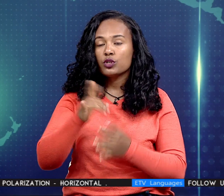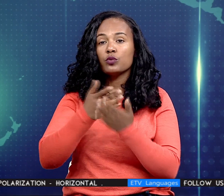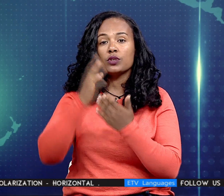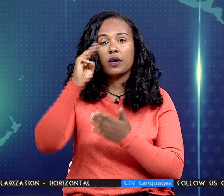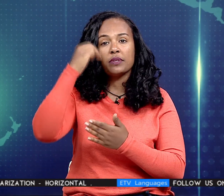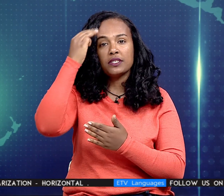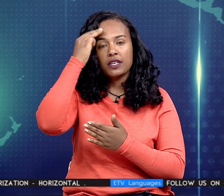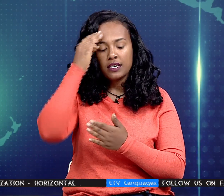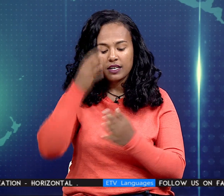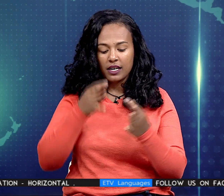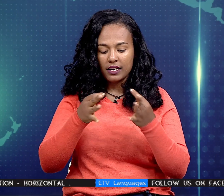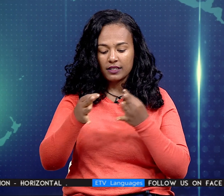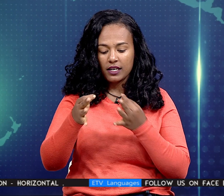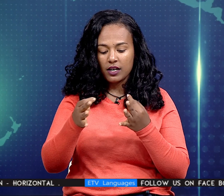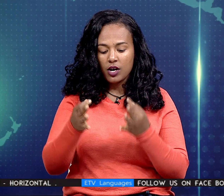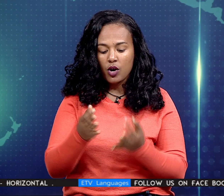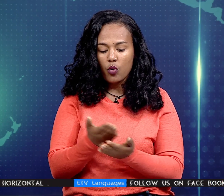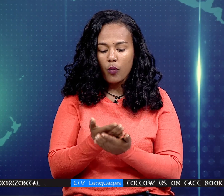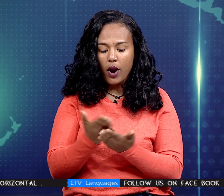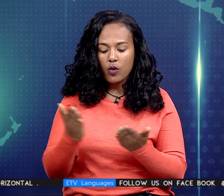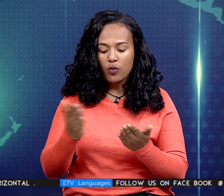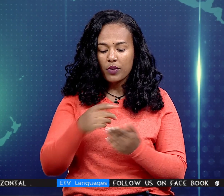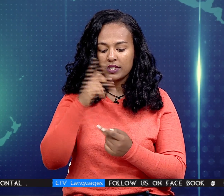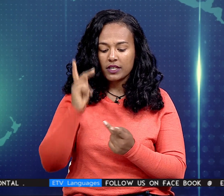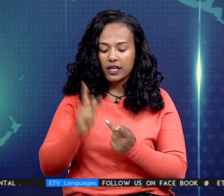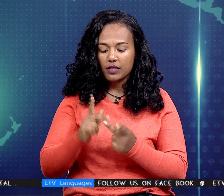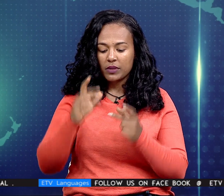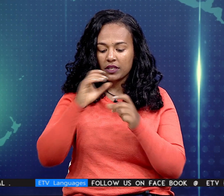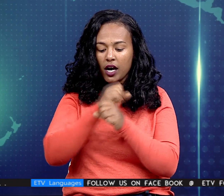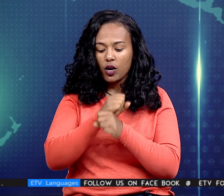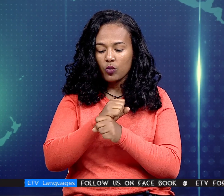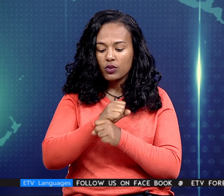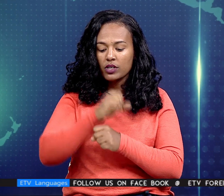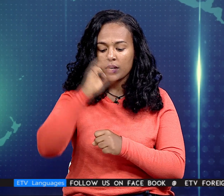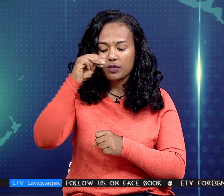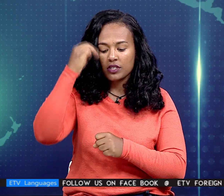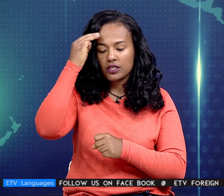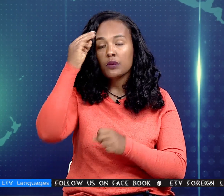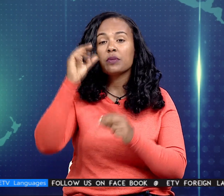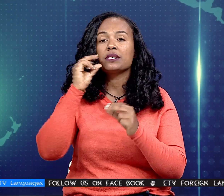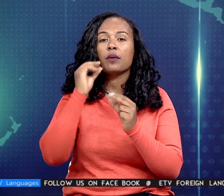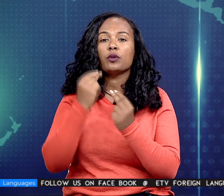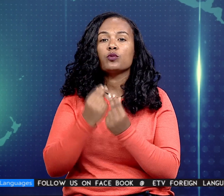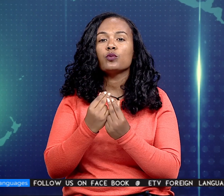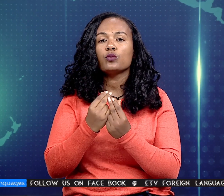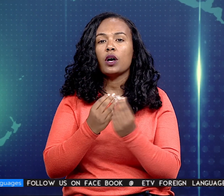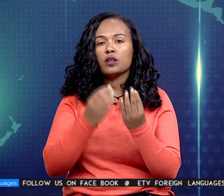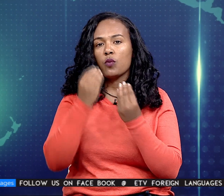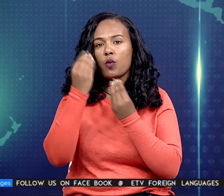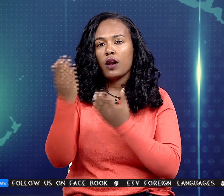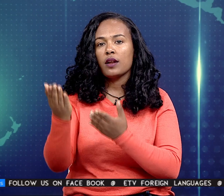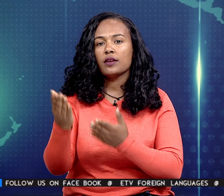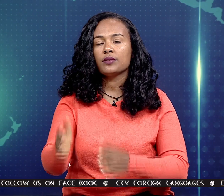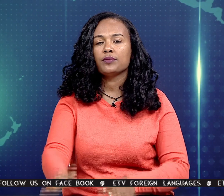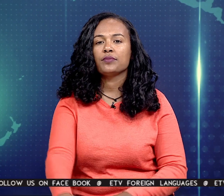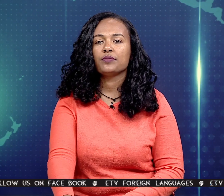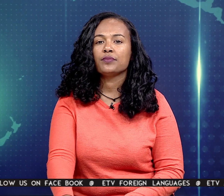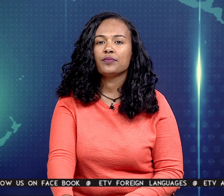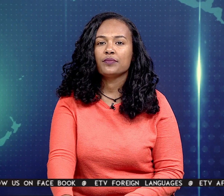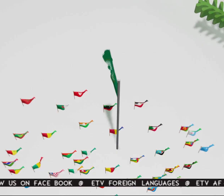መተላለፋቸውን የውጭ ጉዳይ ሚኒስቴር ገለጸ። ጉባኤው በስኬት መጠናቀቁን የሚኒስቴር መስሪያ ቤቱ አሳውቋል።